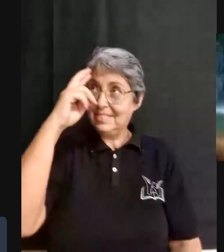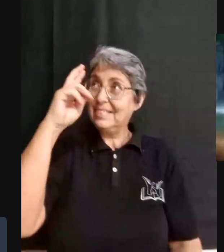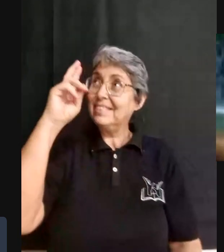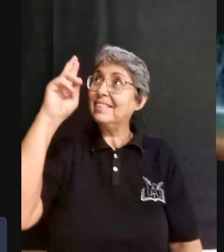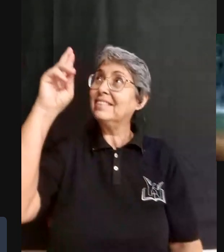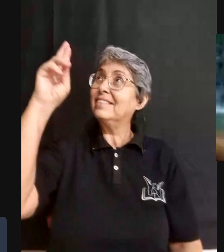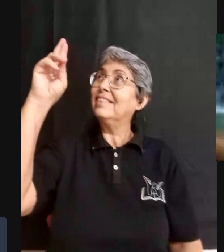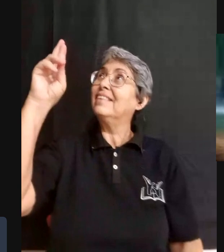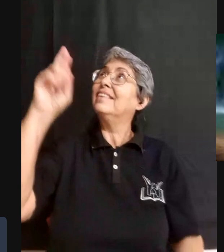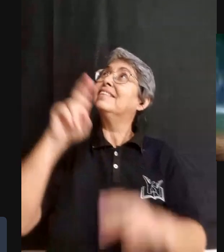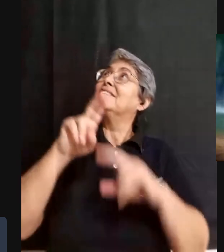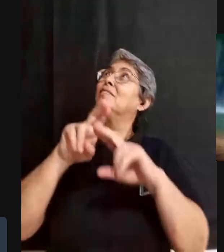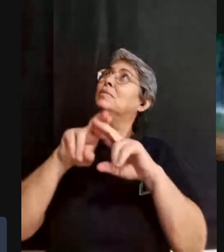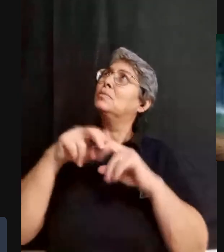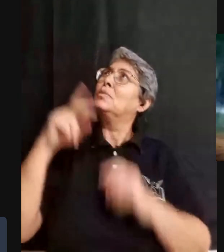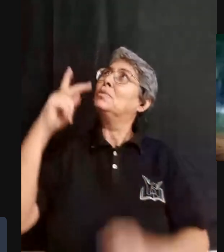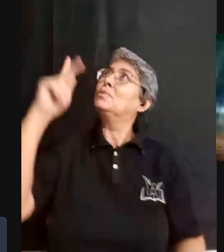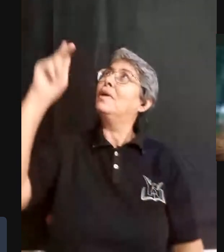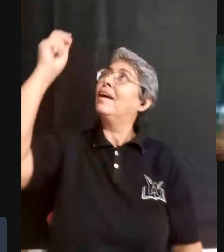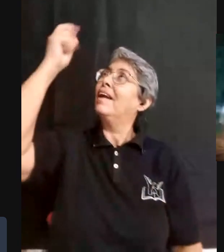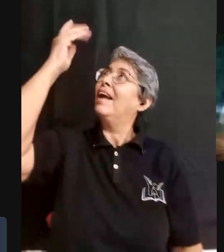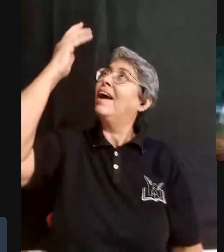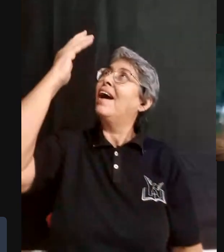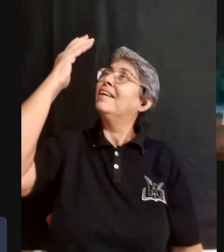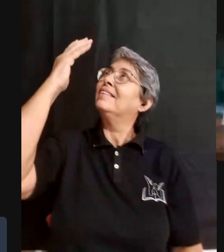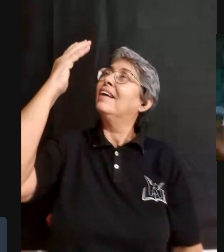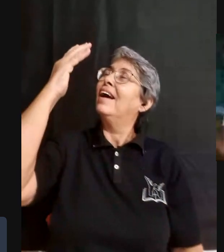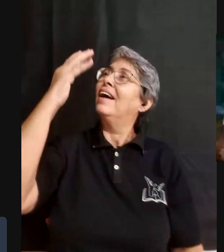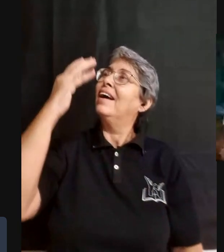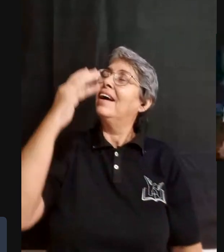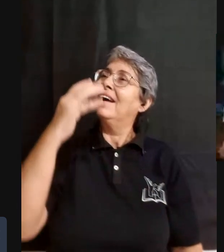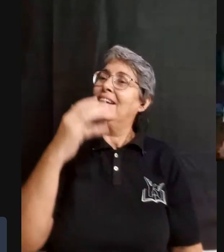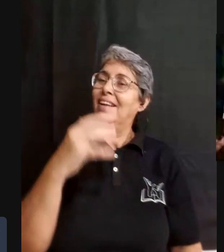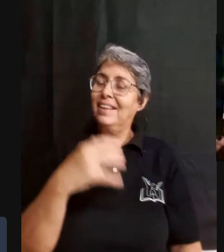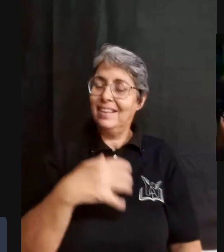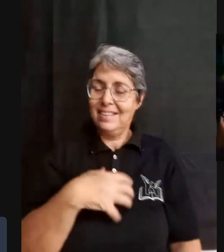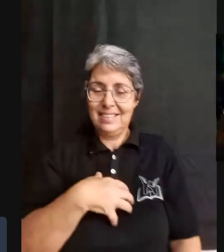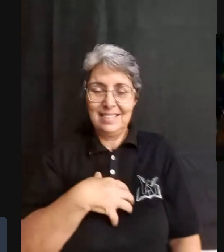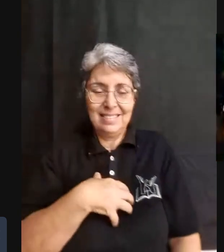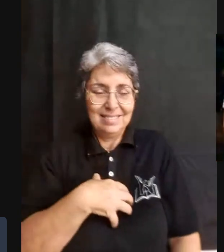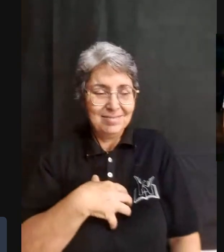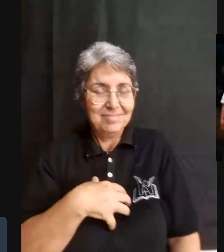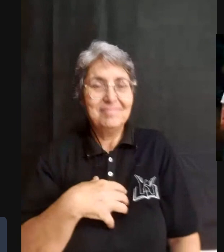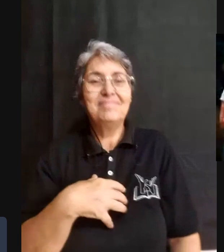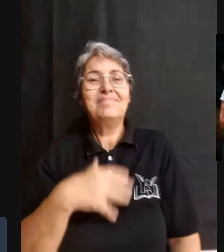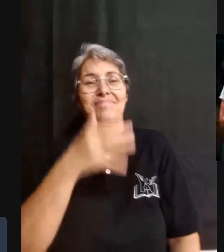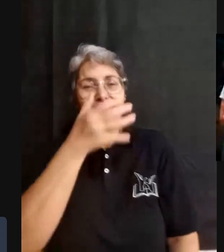sua graça, sim, eu salvo sou,